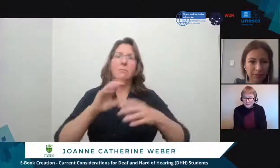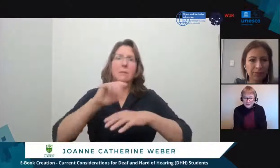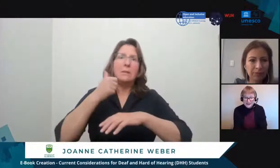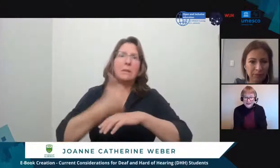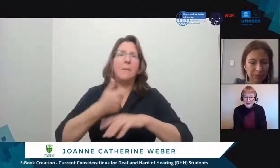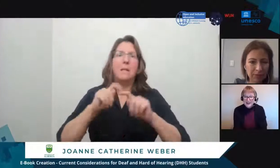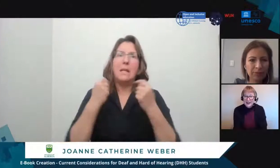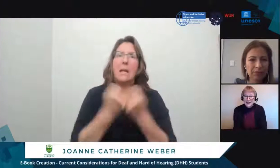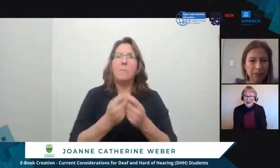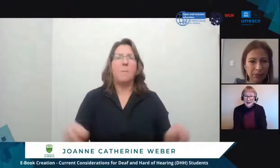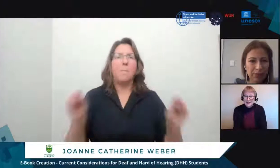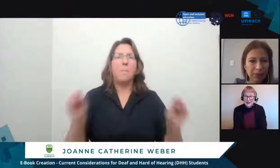Gracias.